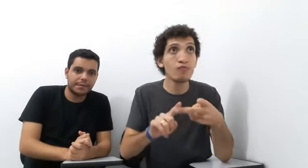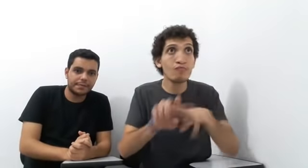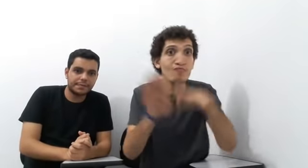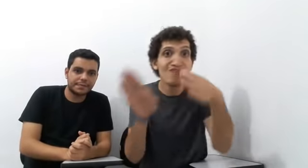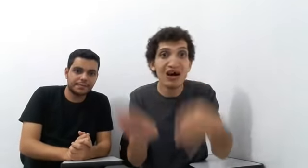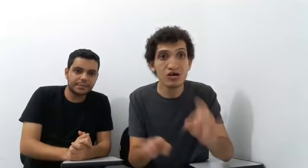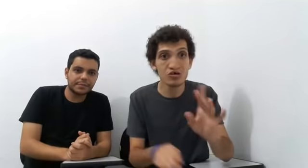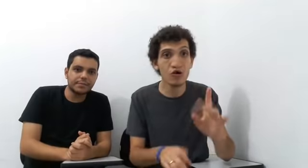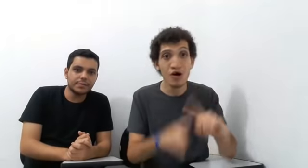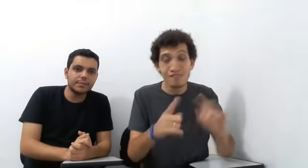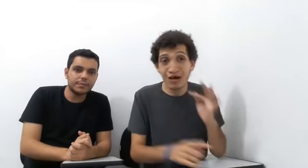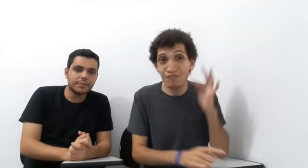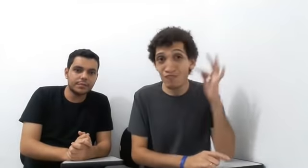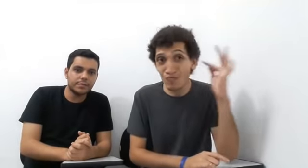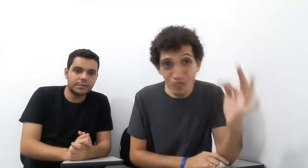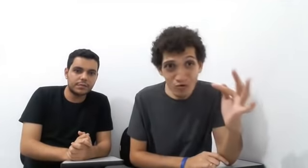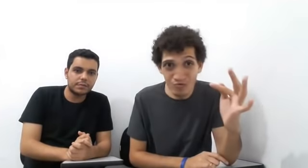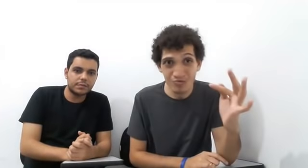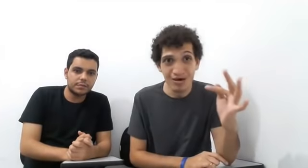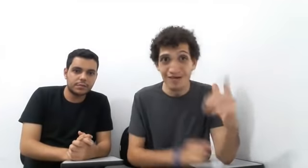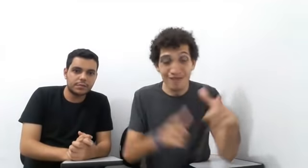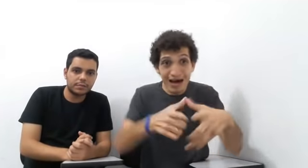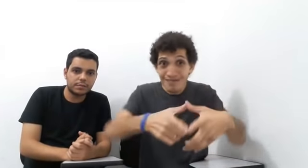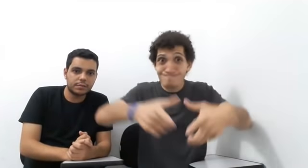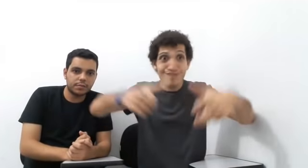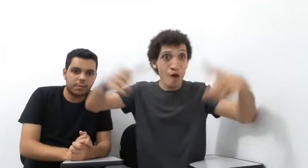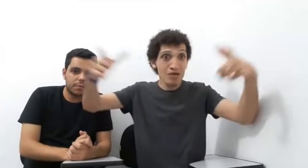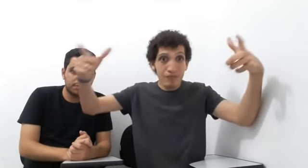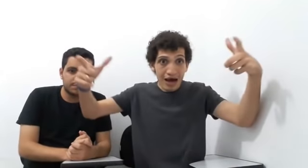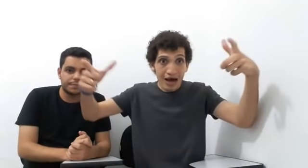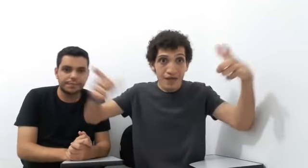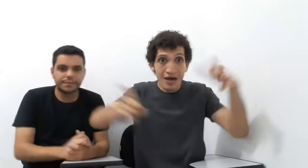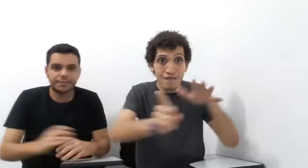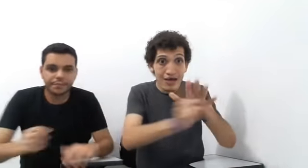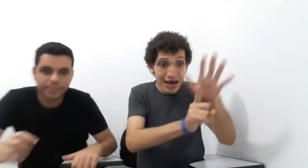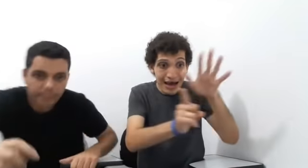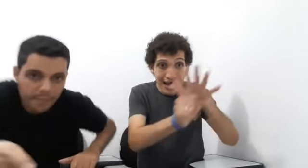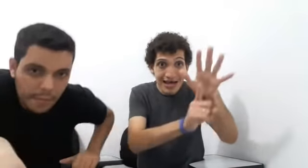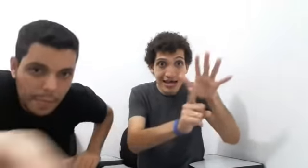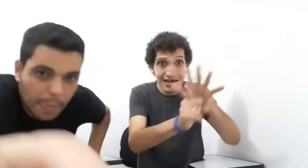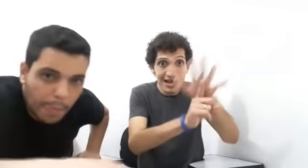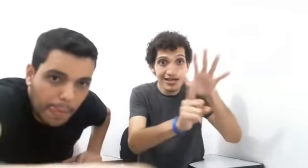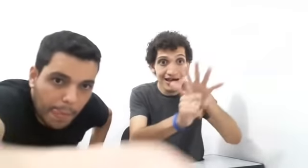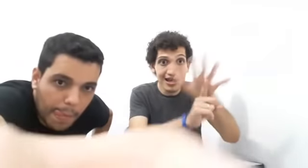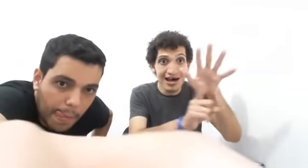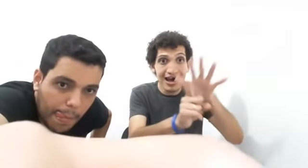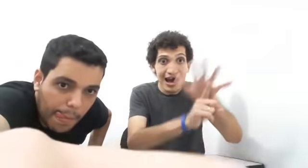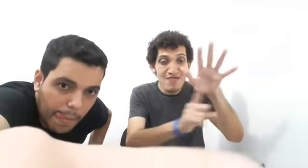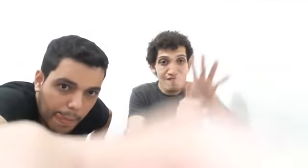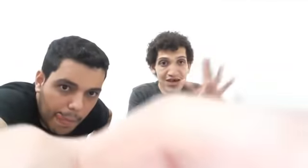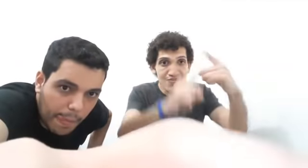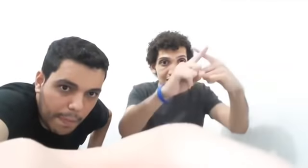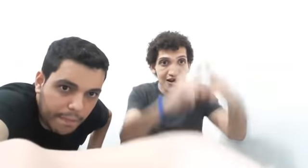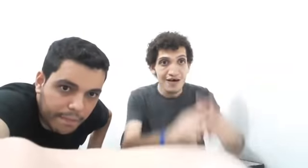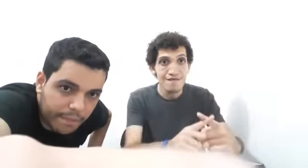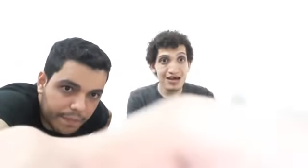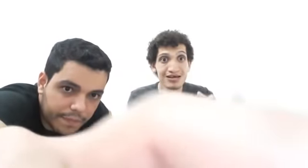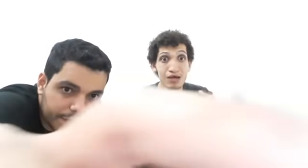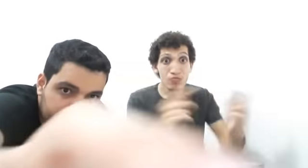um banco é só, mas o futuro vai aumentar, né? A demanda vai